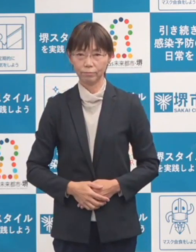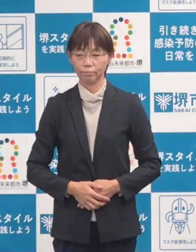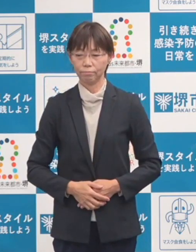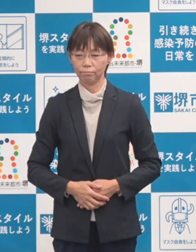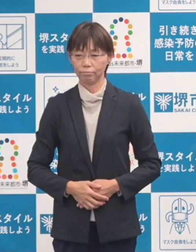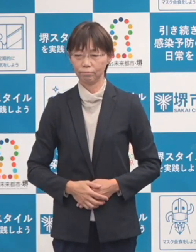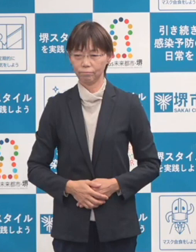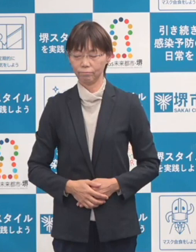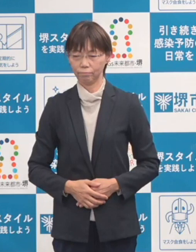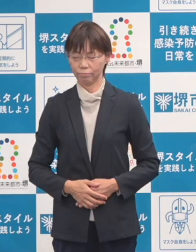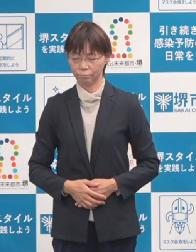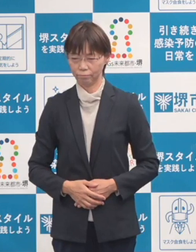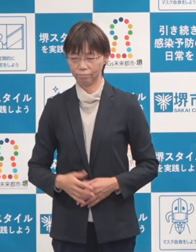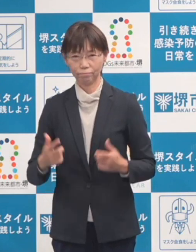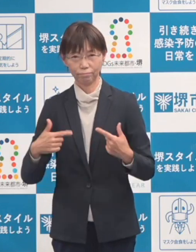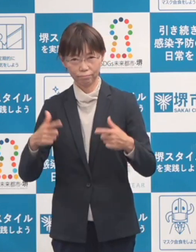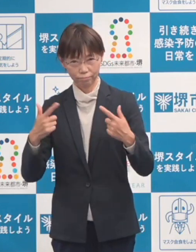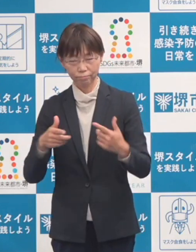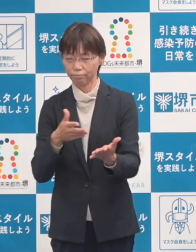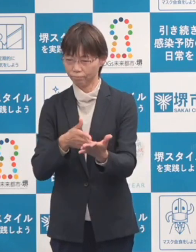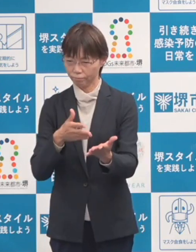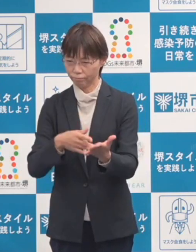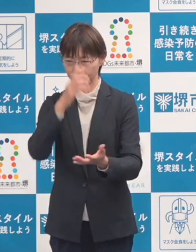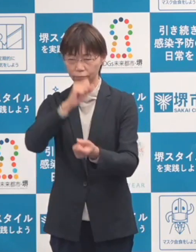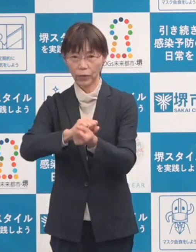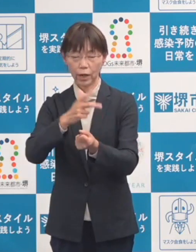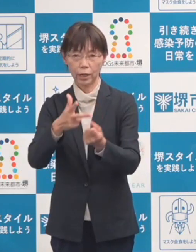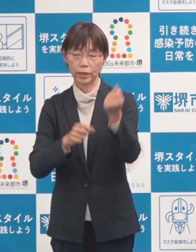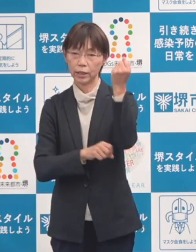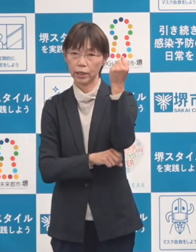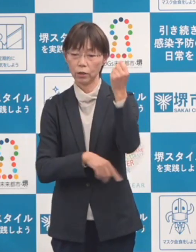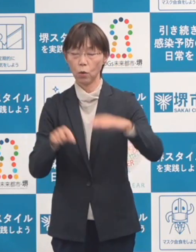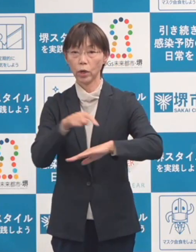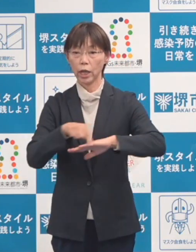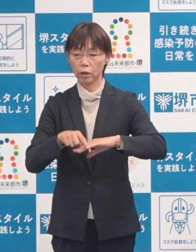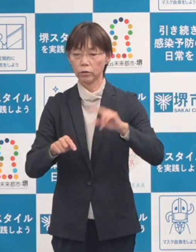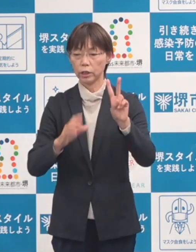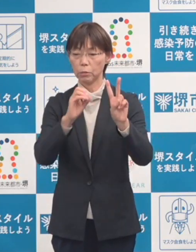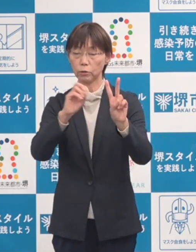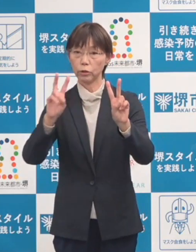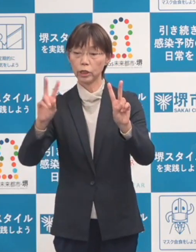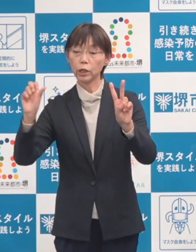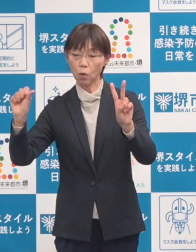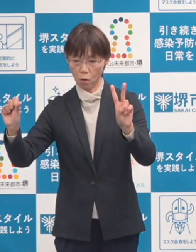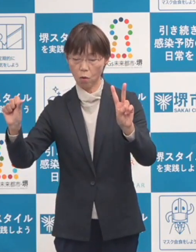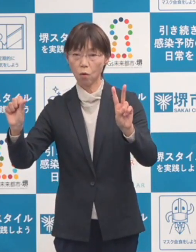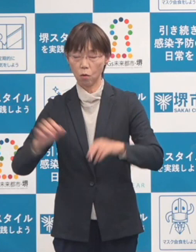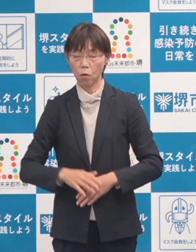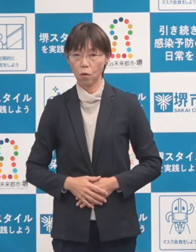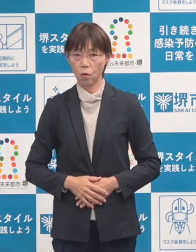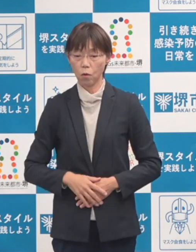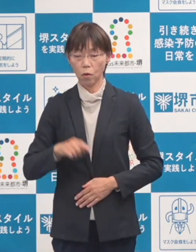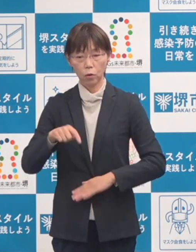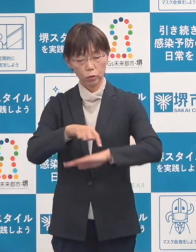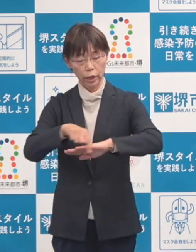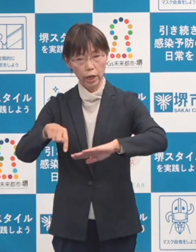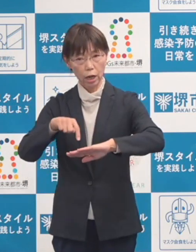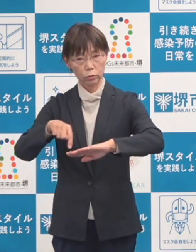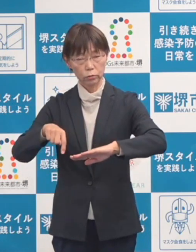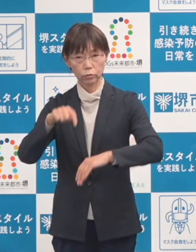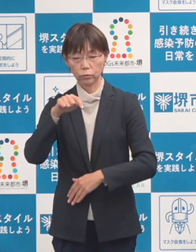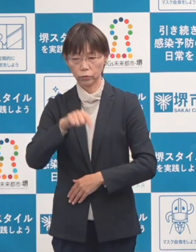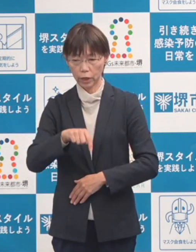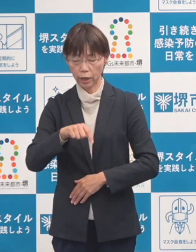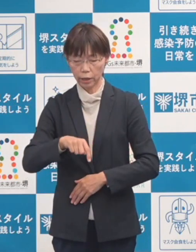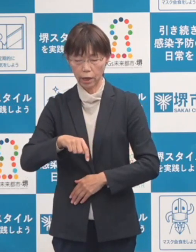回お伝えをしています、この堺市基本計画2025、市政運営の大方針であります、この計画の中で地産